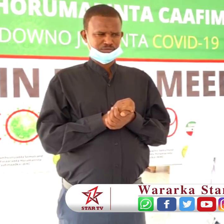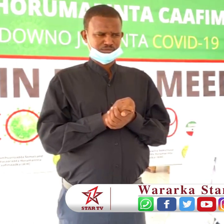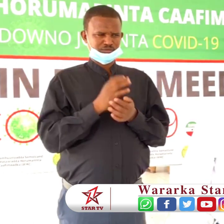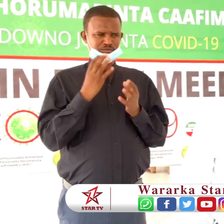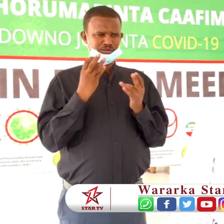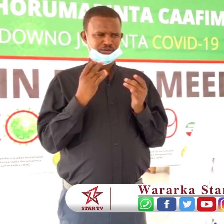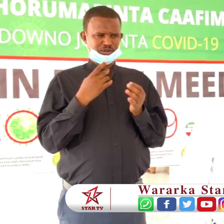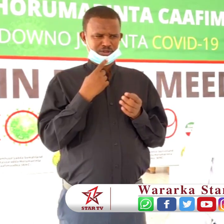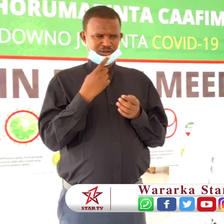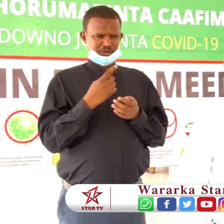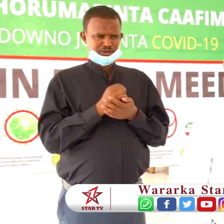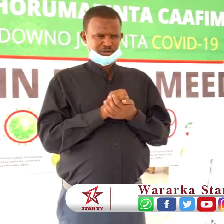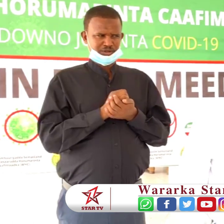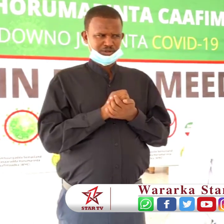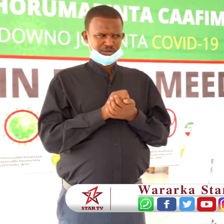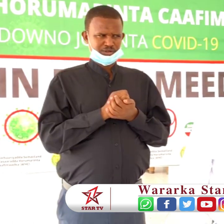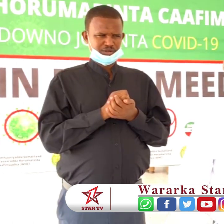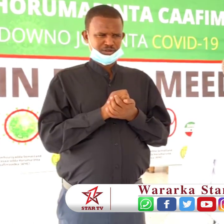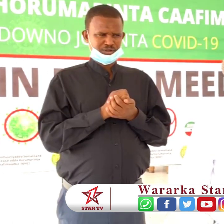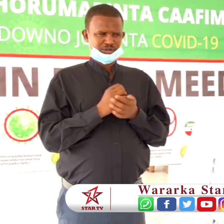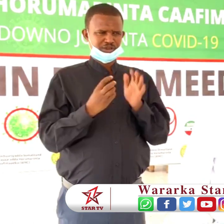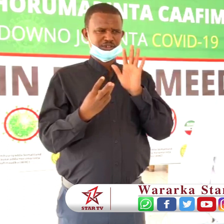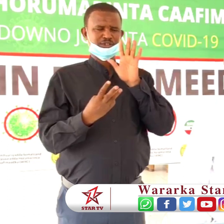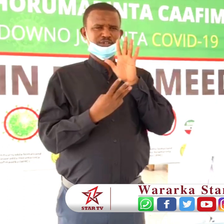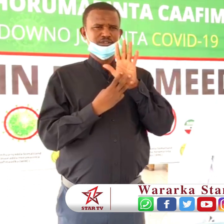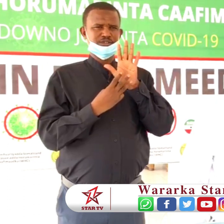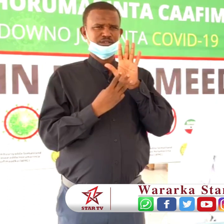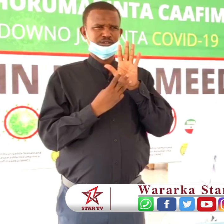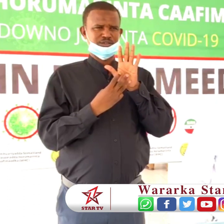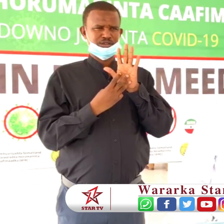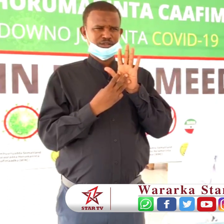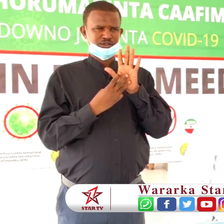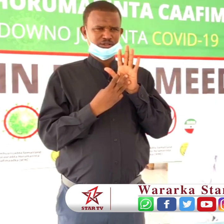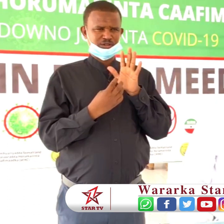Tirada iyada ah 8 qof oo shalay laga helay ayaa ku jirta.